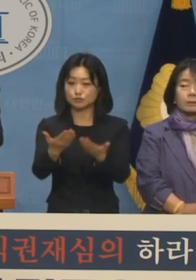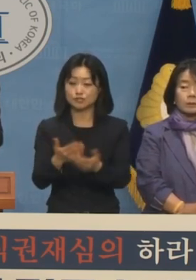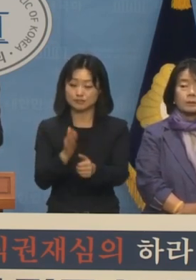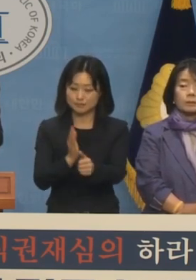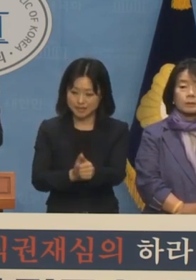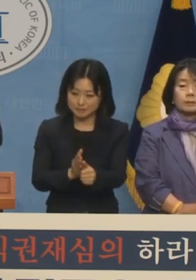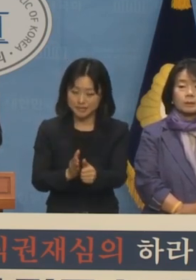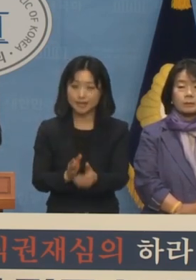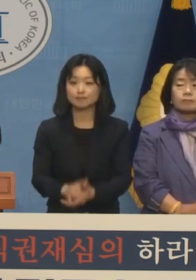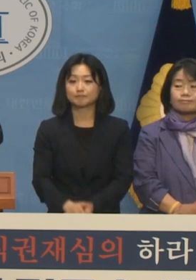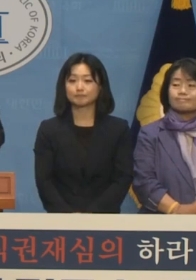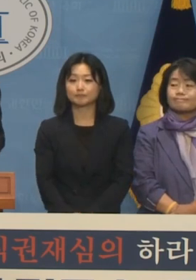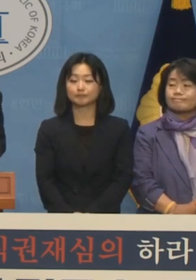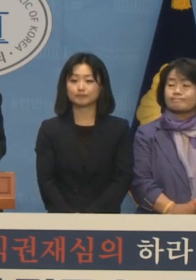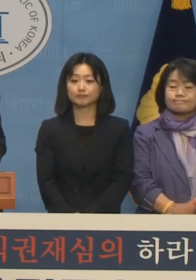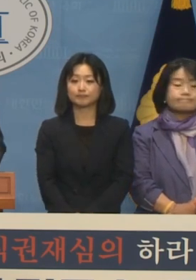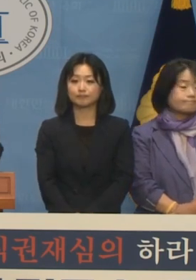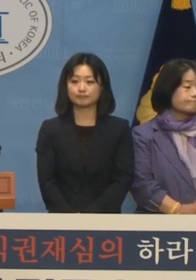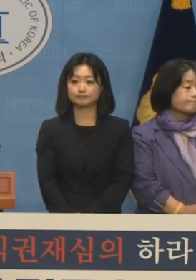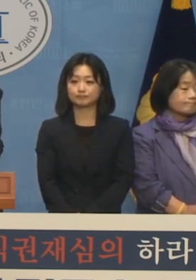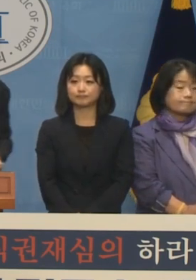좋겠습니다. 이상입니다.